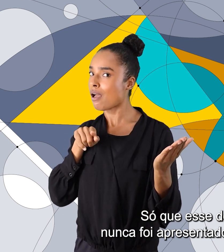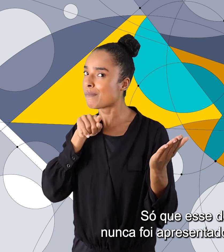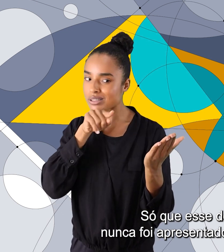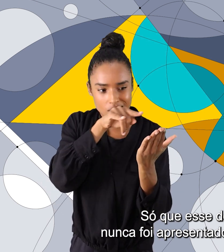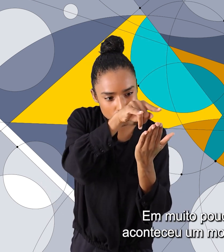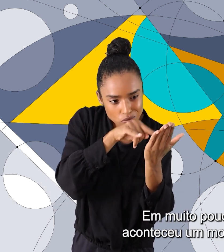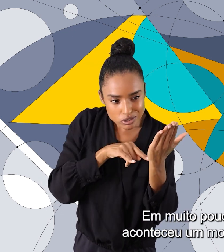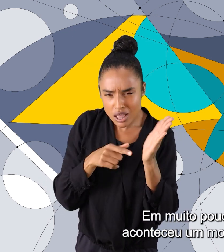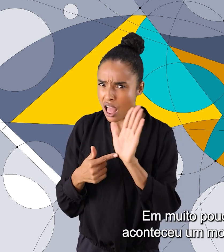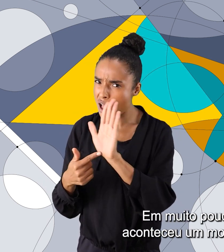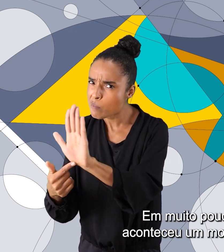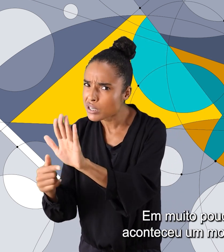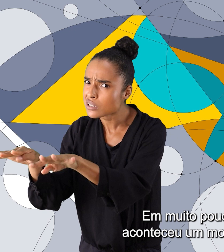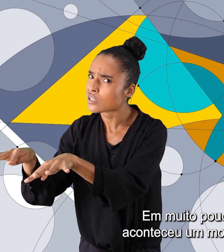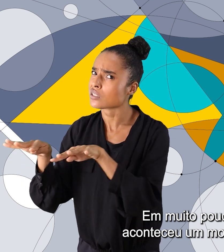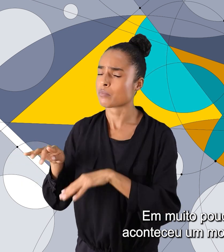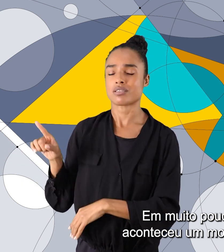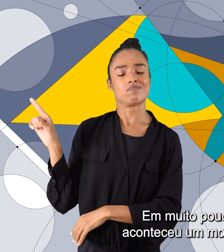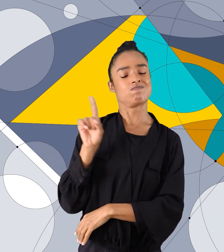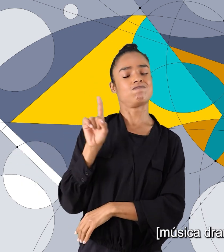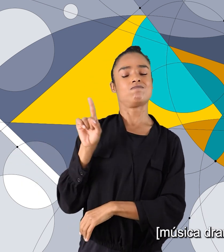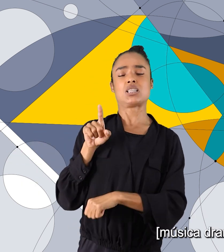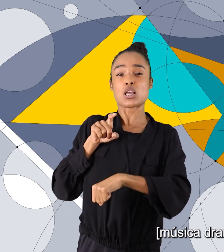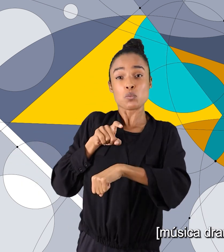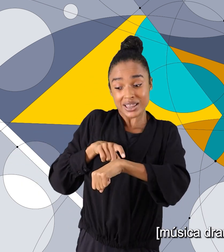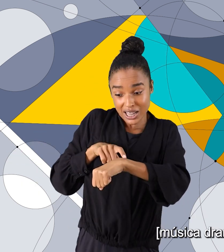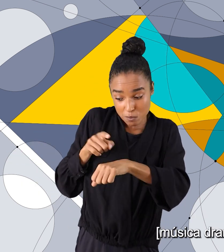Assembleia. Em muito pouco tempo aconteceu um monte de coisa.